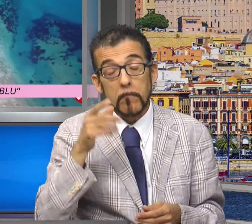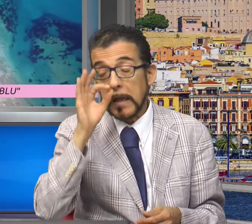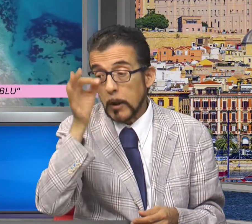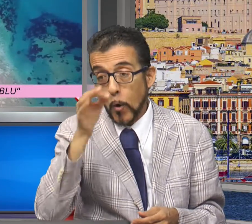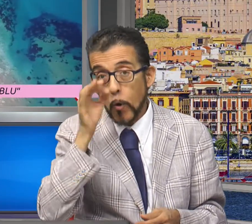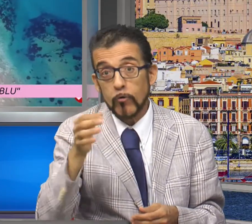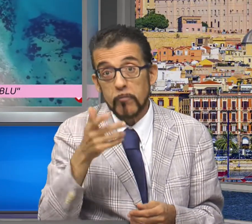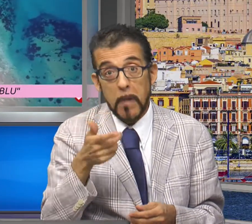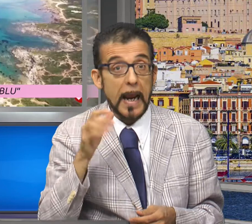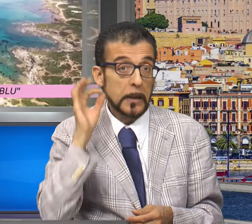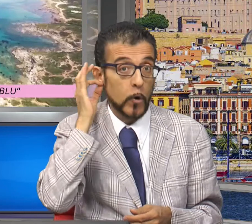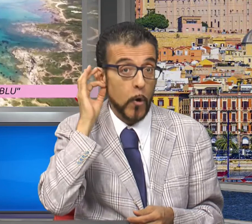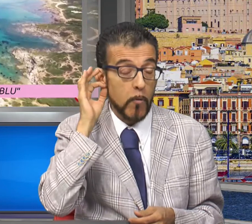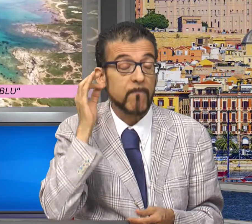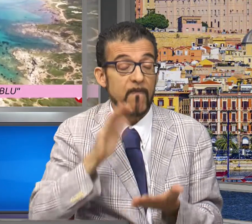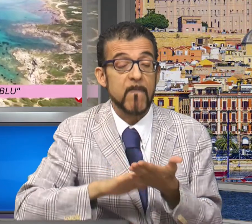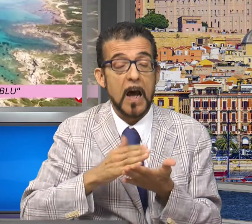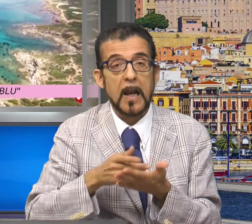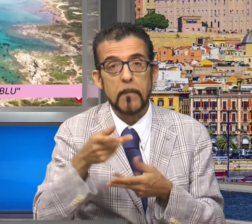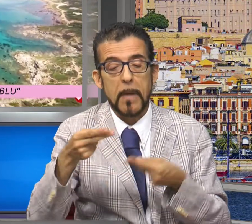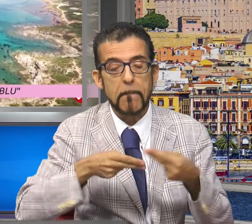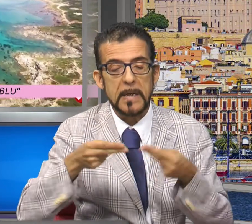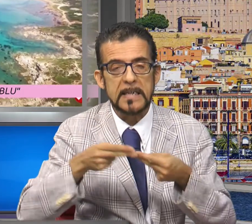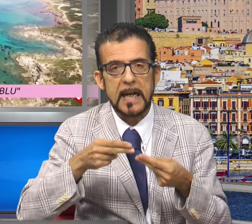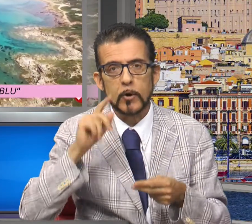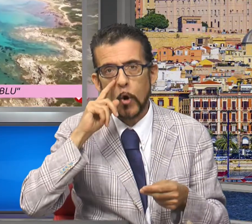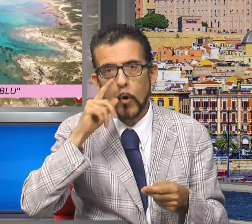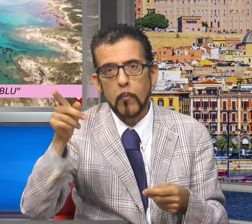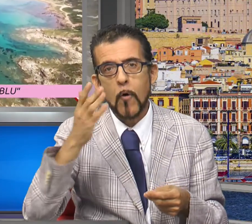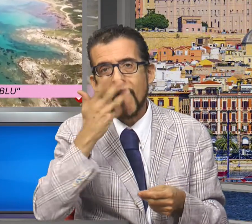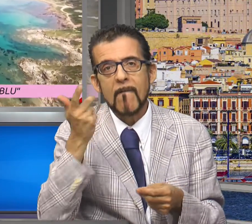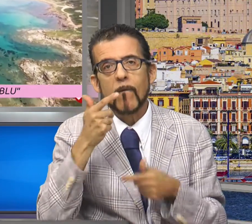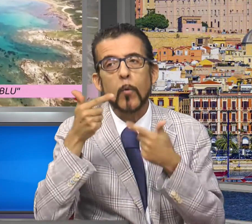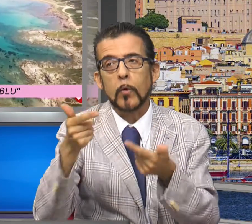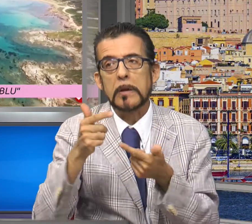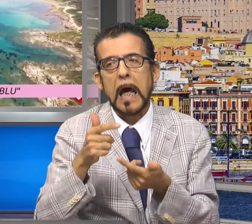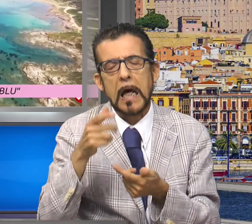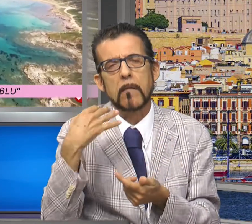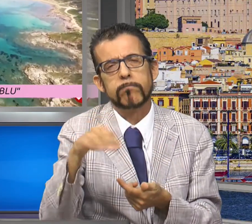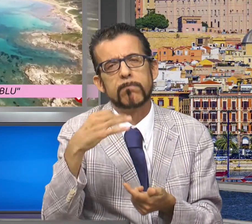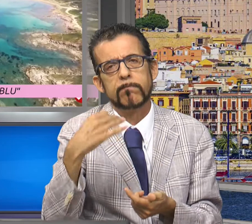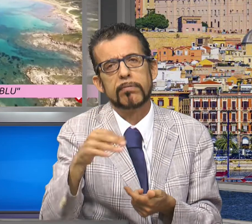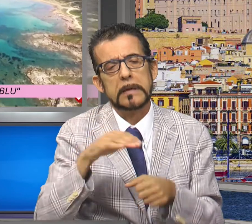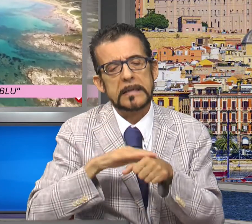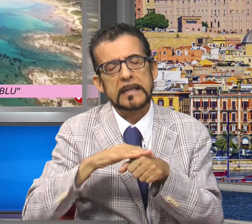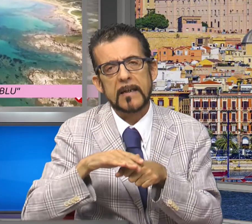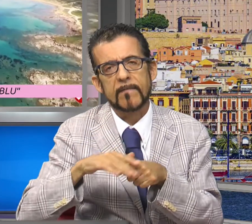per l'impegno dell'amministrazione comunale, che ha voluto assicurare standard di eccellenza con servizi, sostenibilità ed educazione